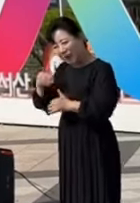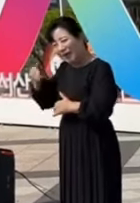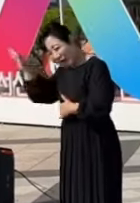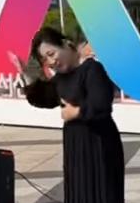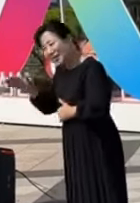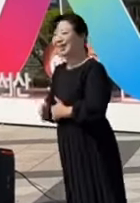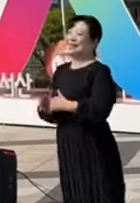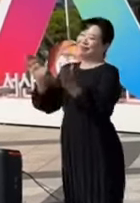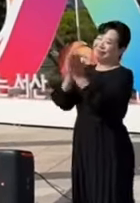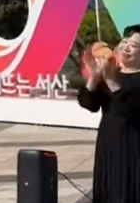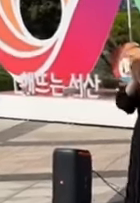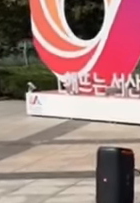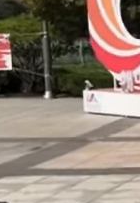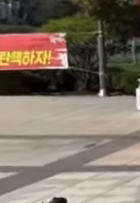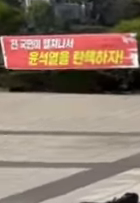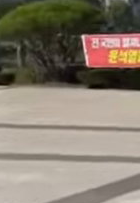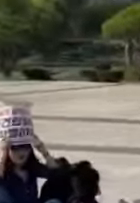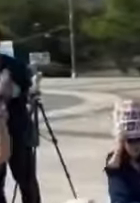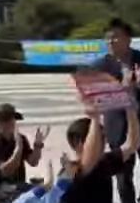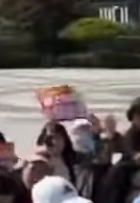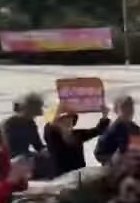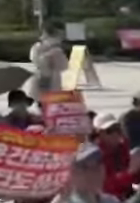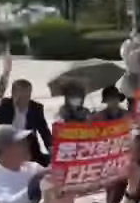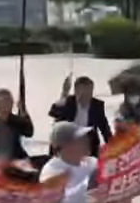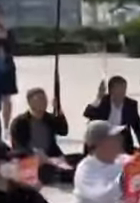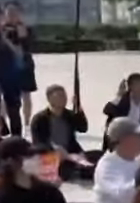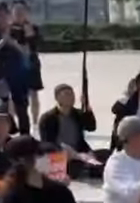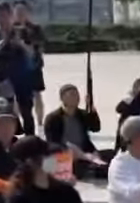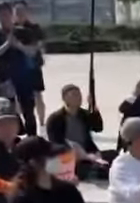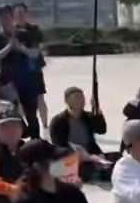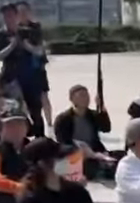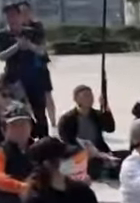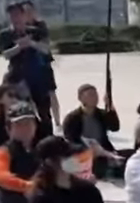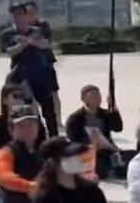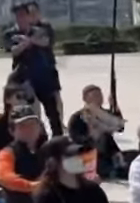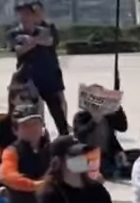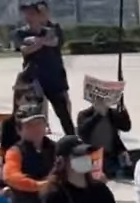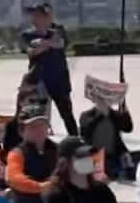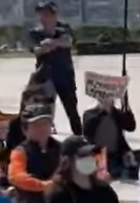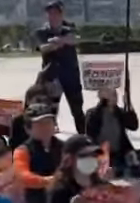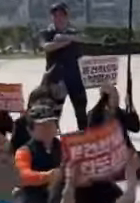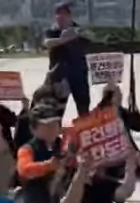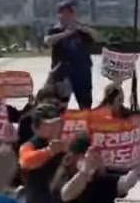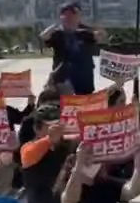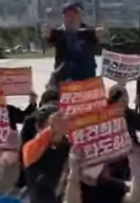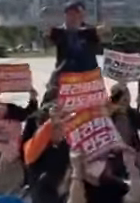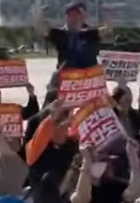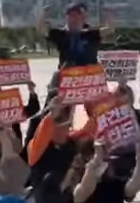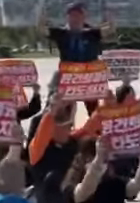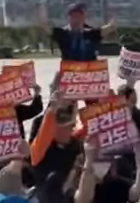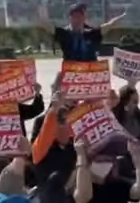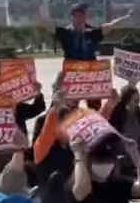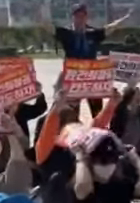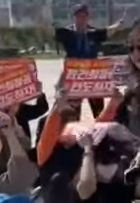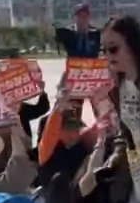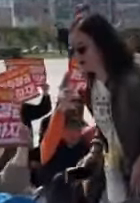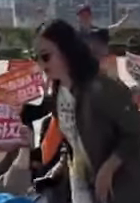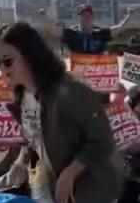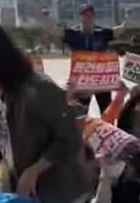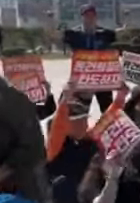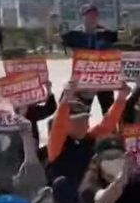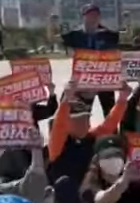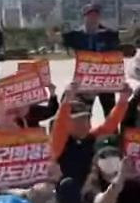물러가겠습니다. 정대택! 정대택!